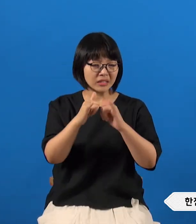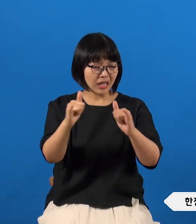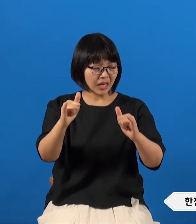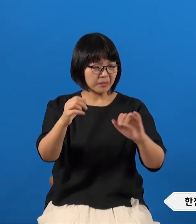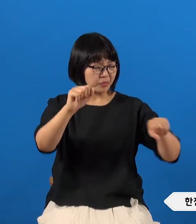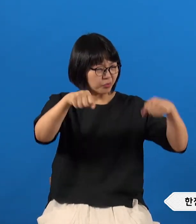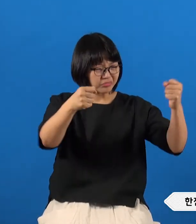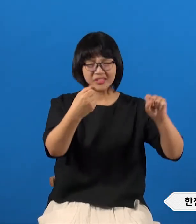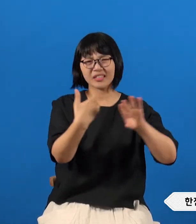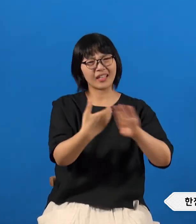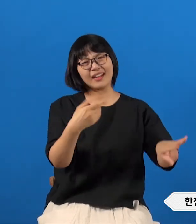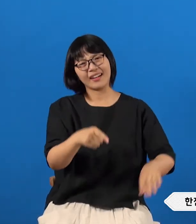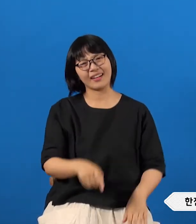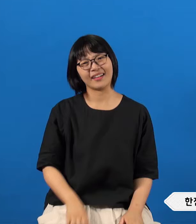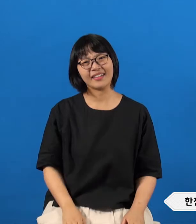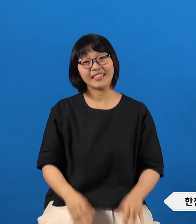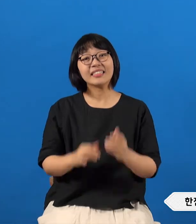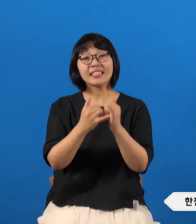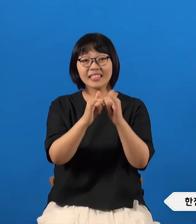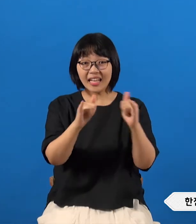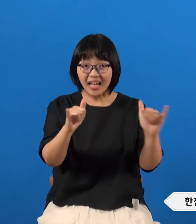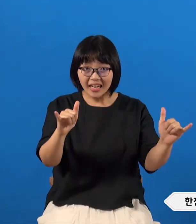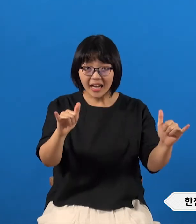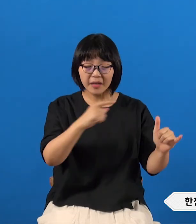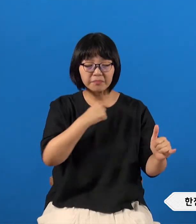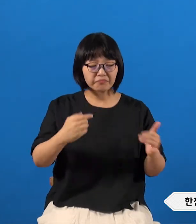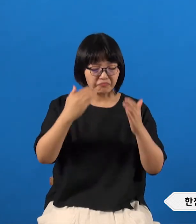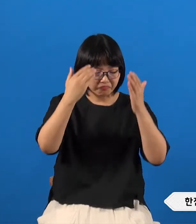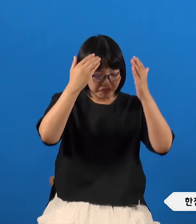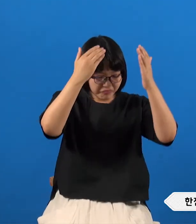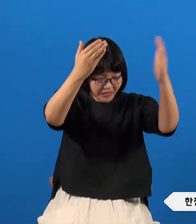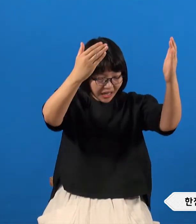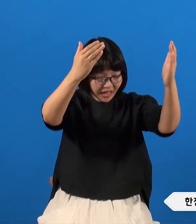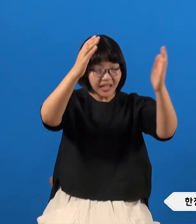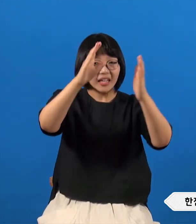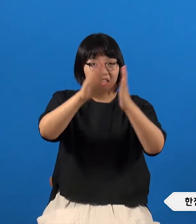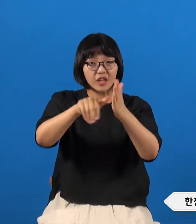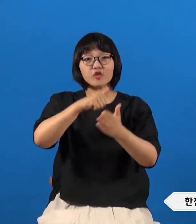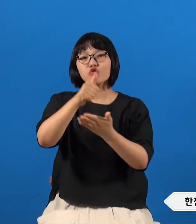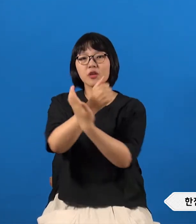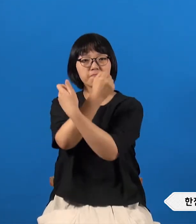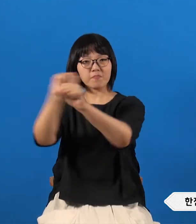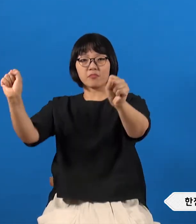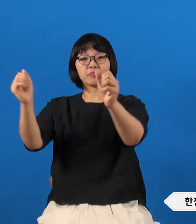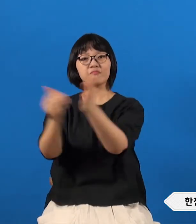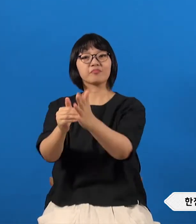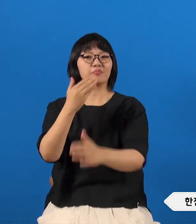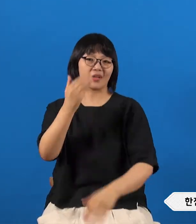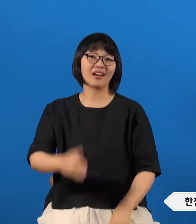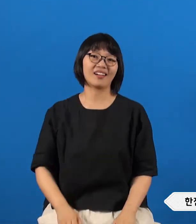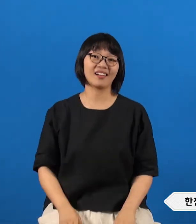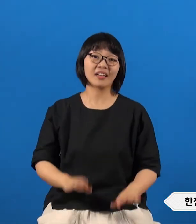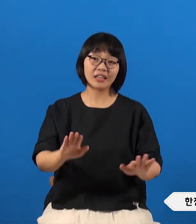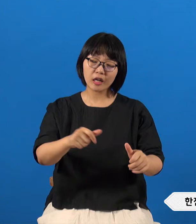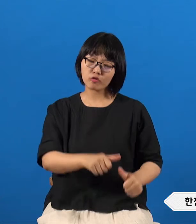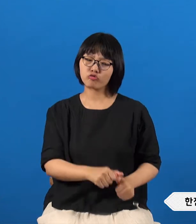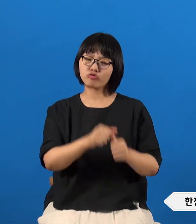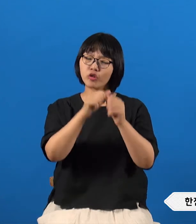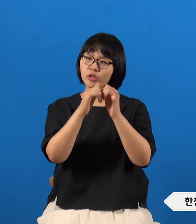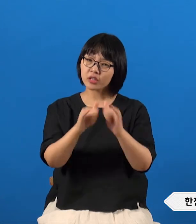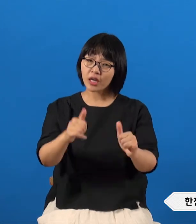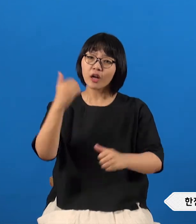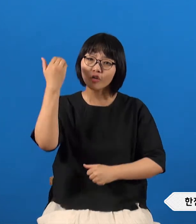때문이죠. 인간 제물만이 인간의 죄를 속할 수가 있습니다. 그러니까 구원자는